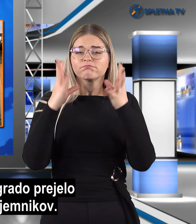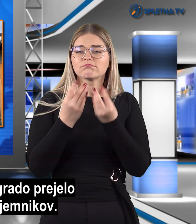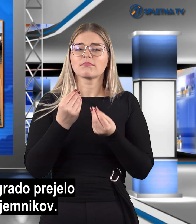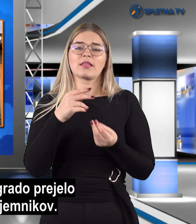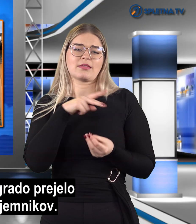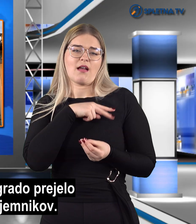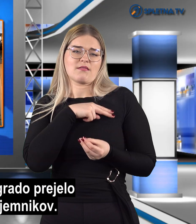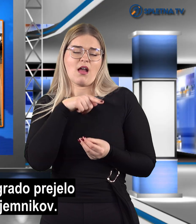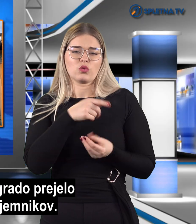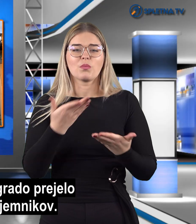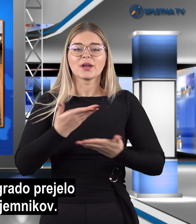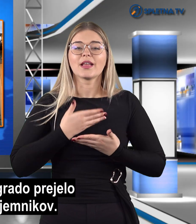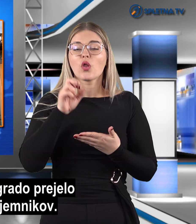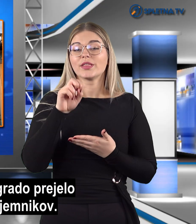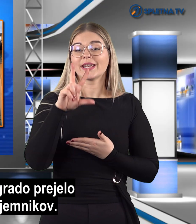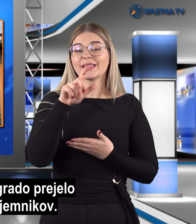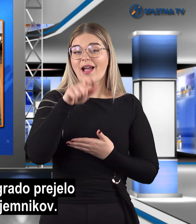Skupno je nagrado prejelo 13 prejemnikov.